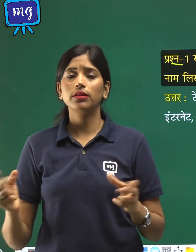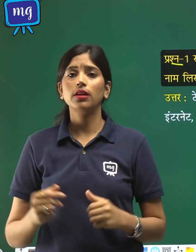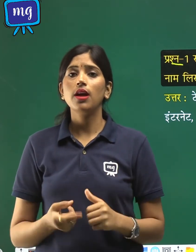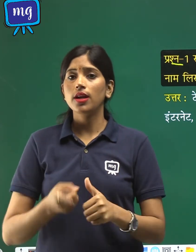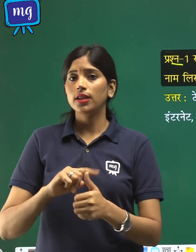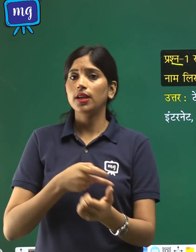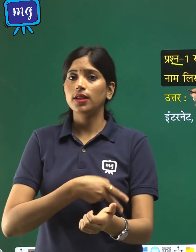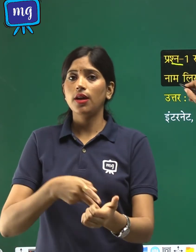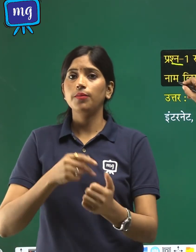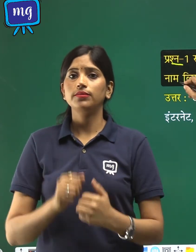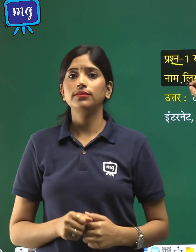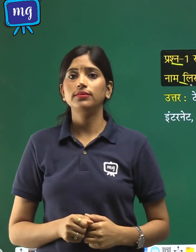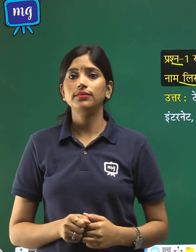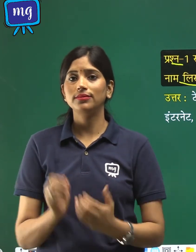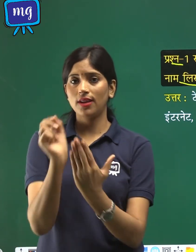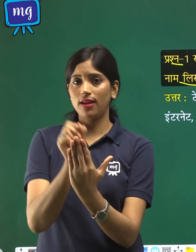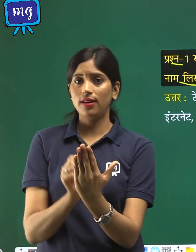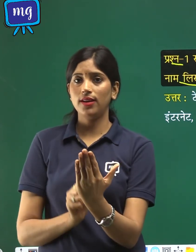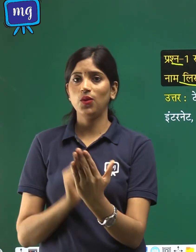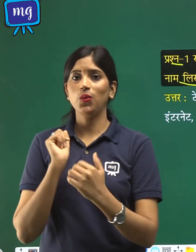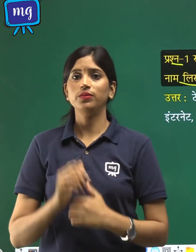के नाम लिखो।